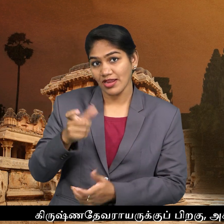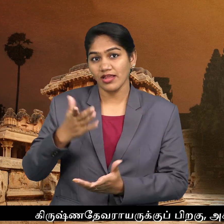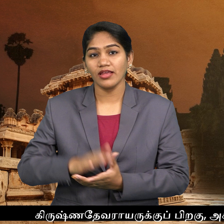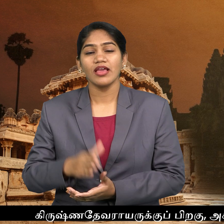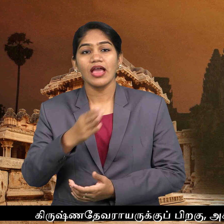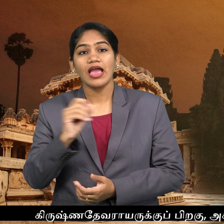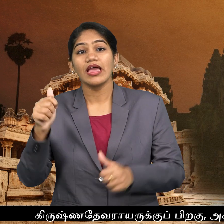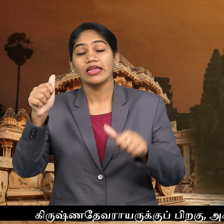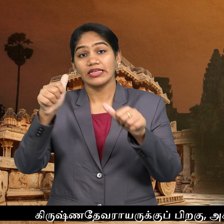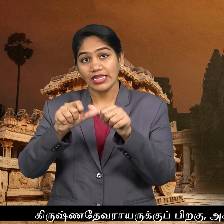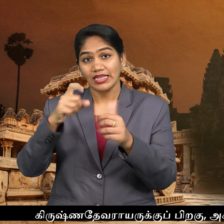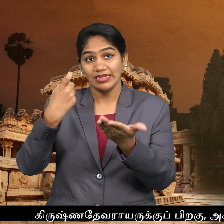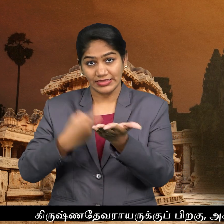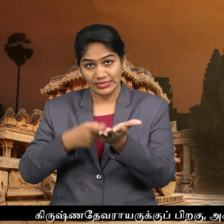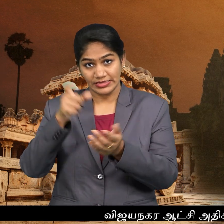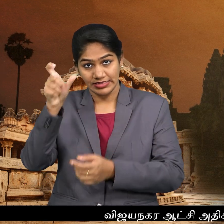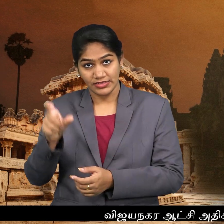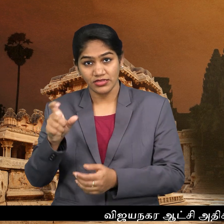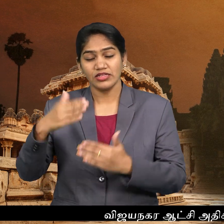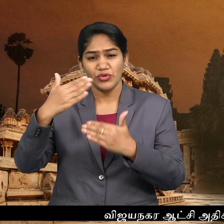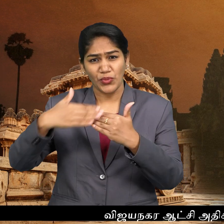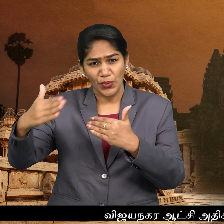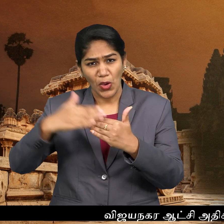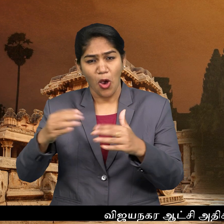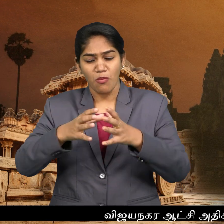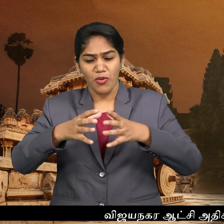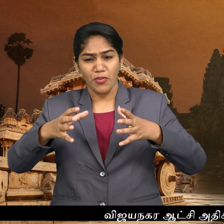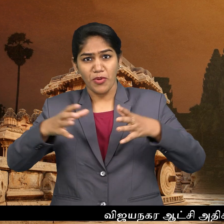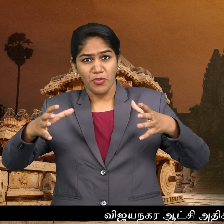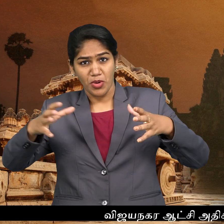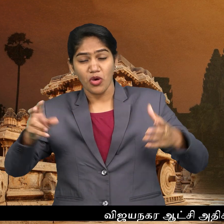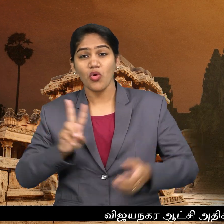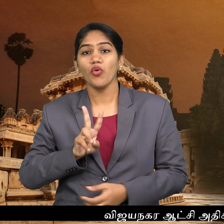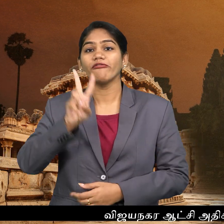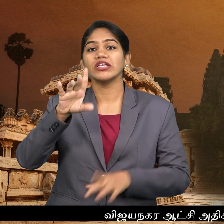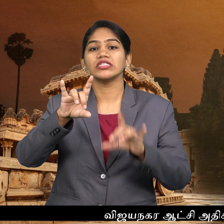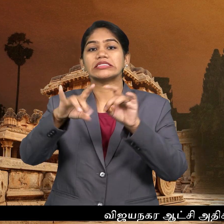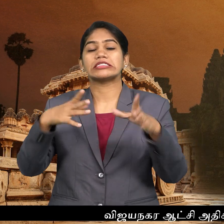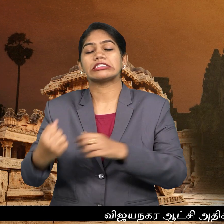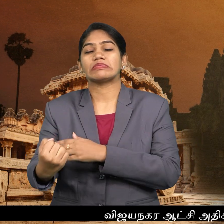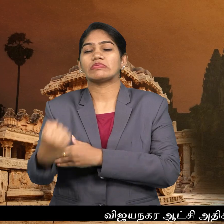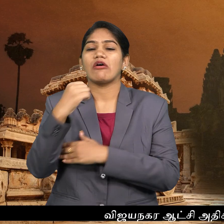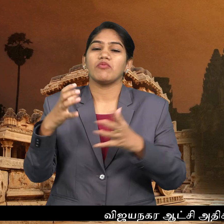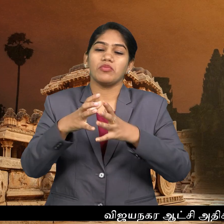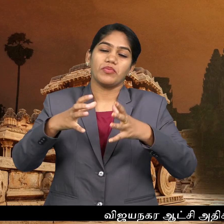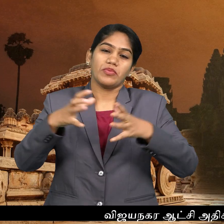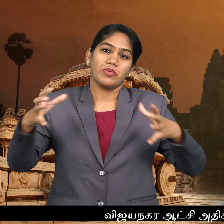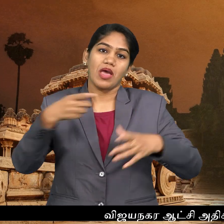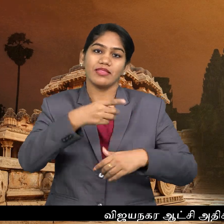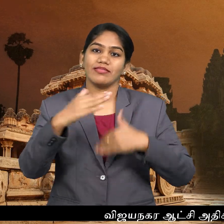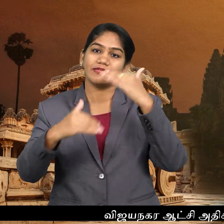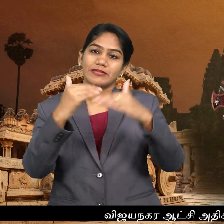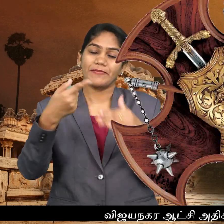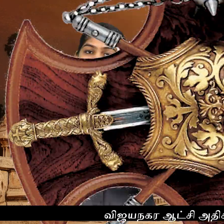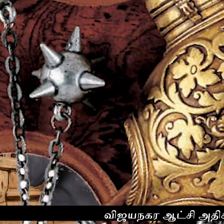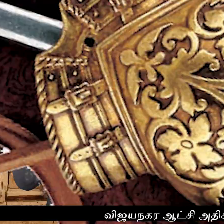அச்சுததேவராயரும் அலியா ராமராயரும் விஜயநகர ஆட்சி அதிகாரத்தை விரிவுபடுத்தினர்.